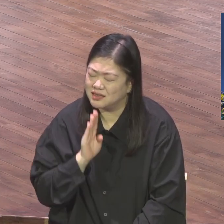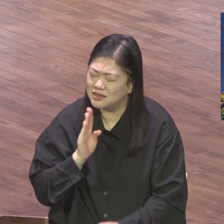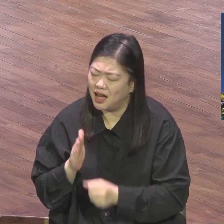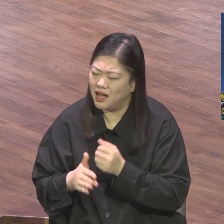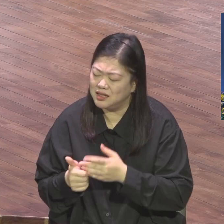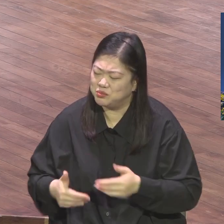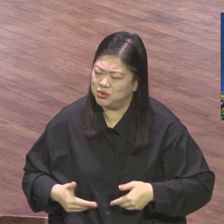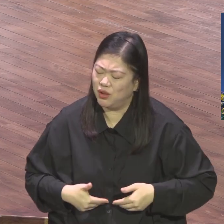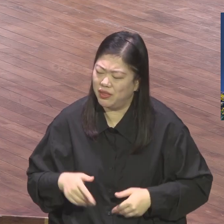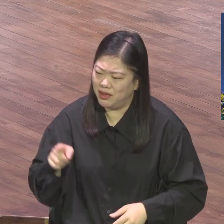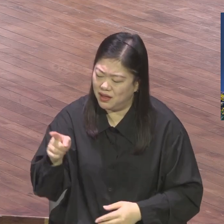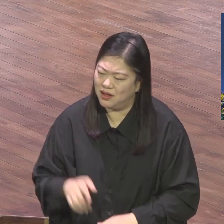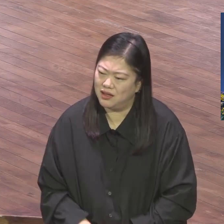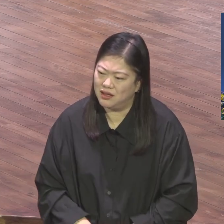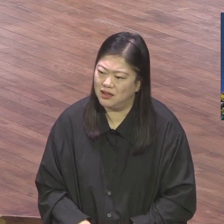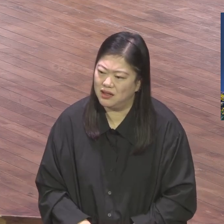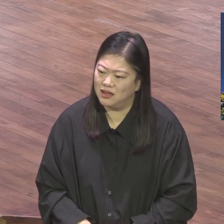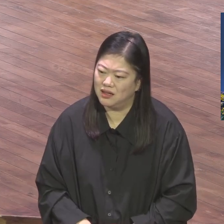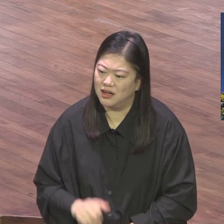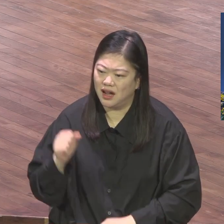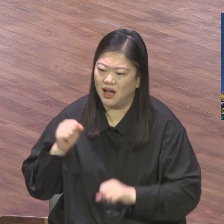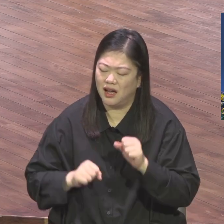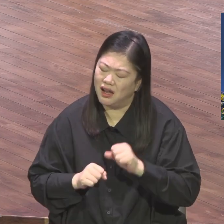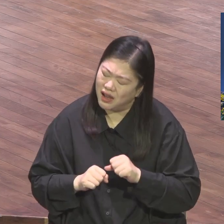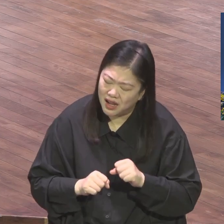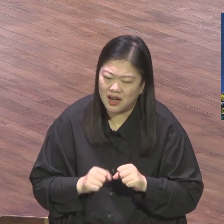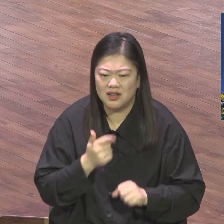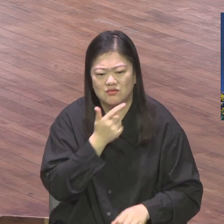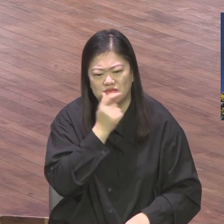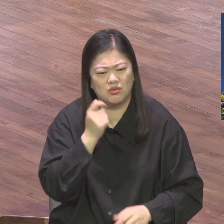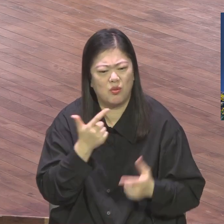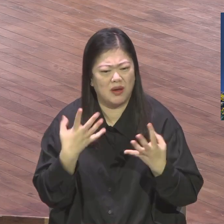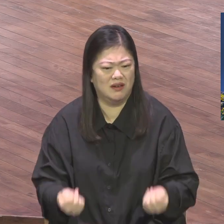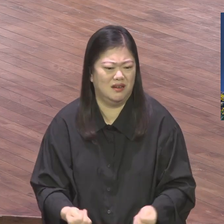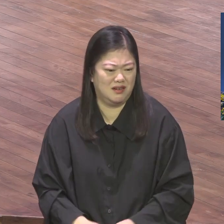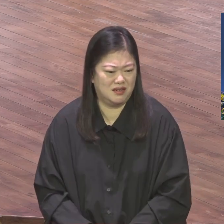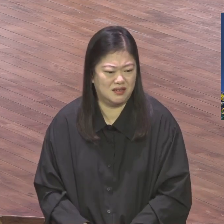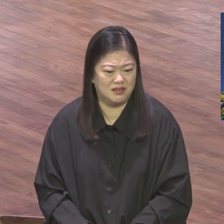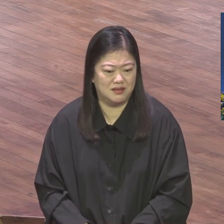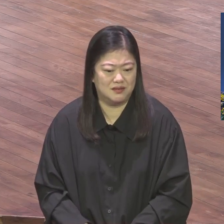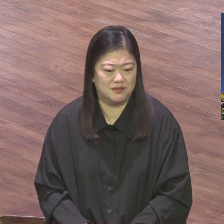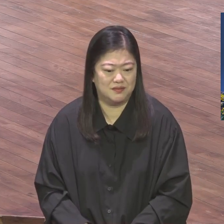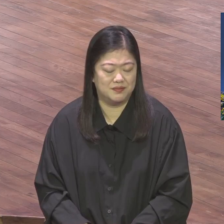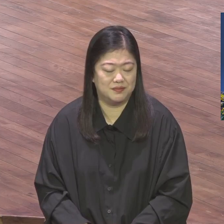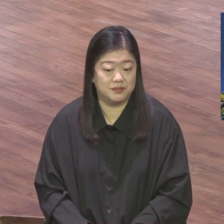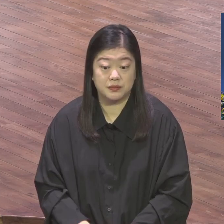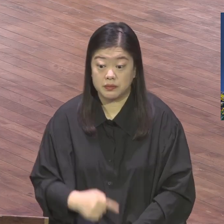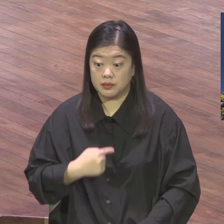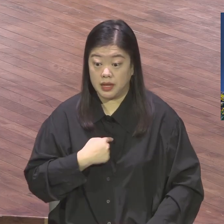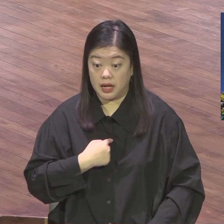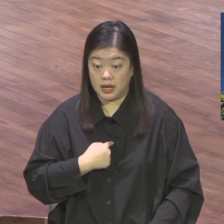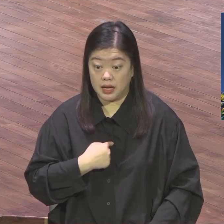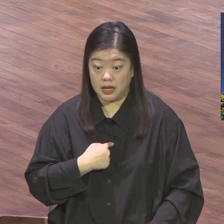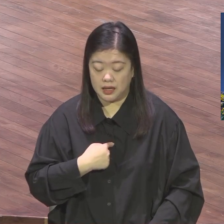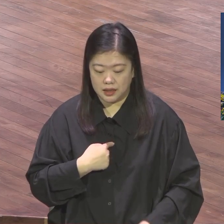목사라고 구원받은 줄 아세요? 목사라고 응답받고 목사라고 하나님이 역사한 줄 아세요?